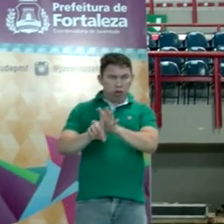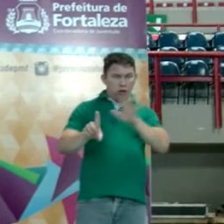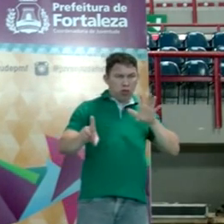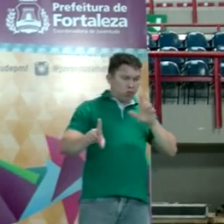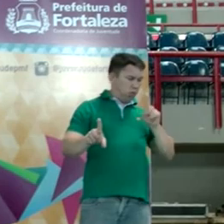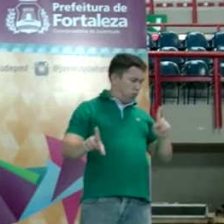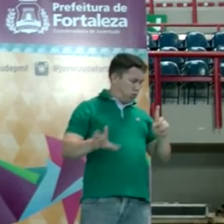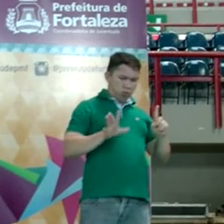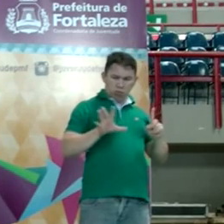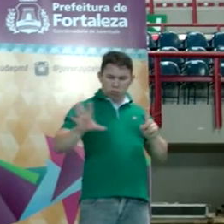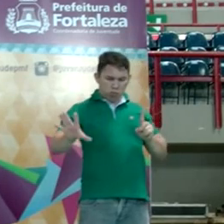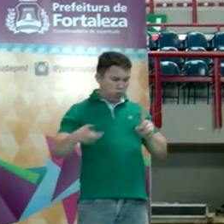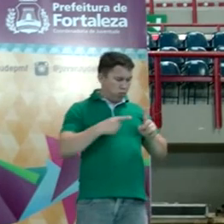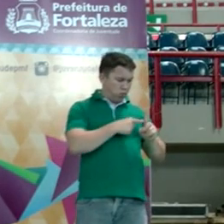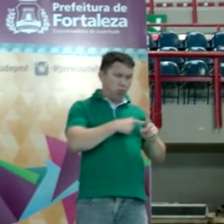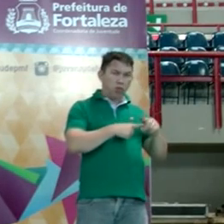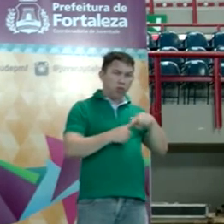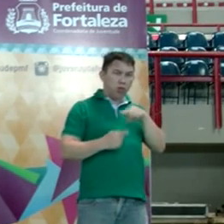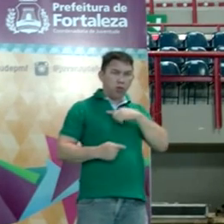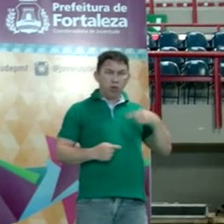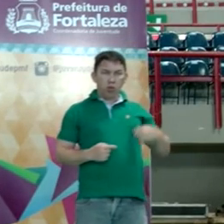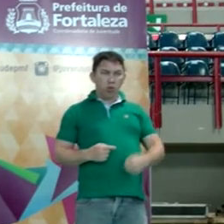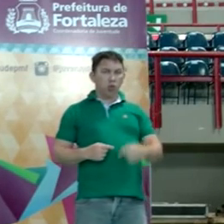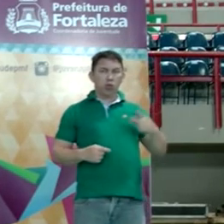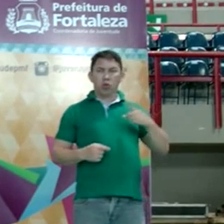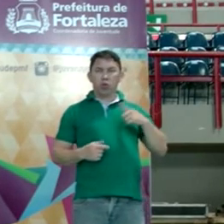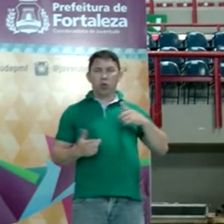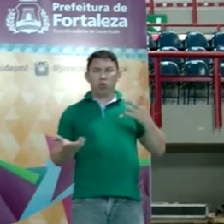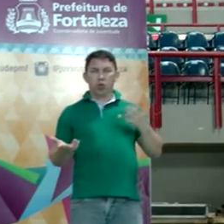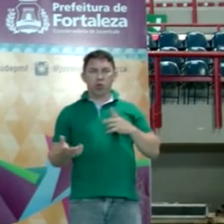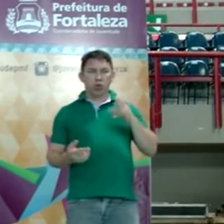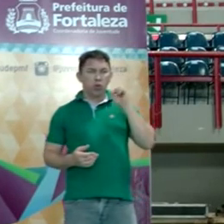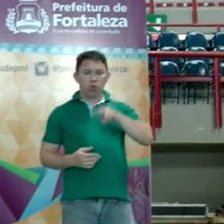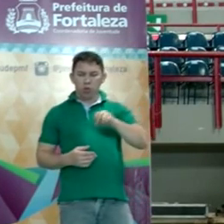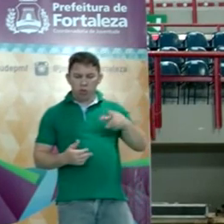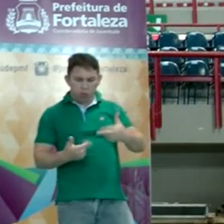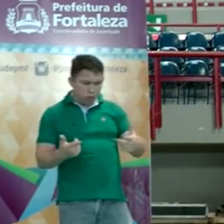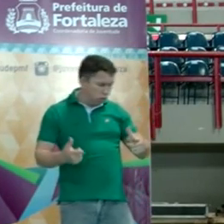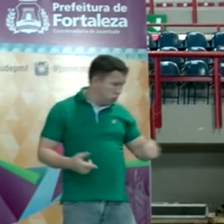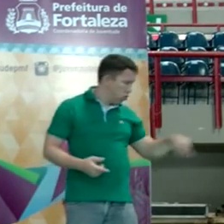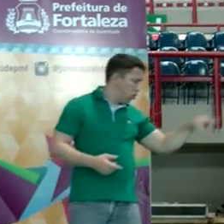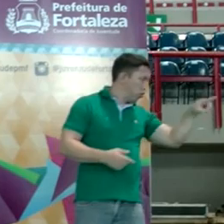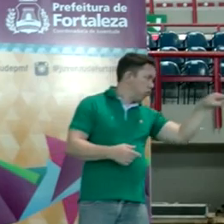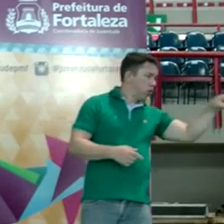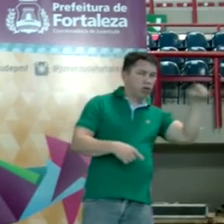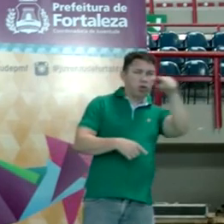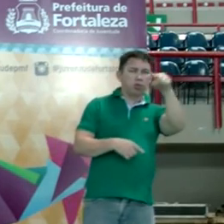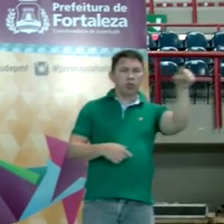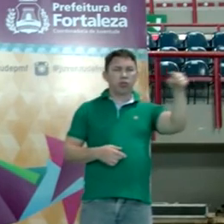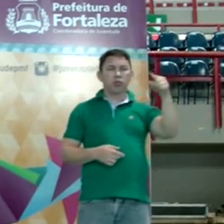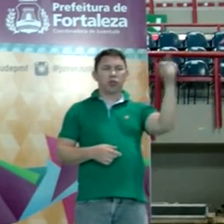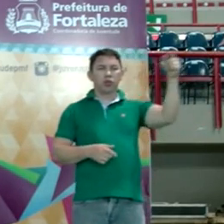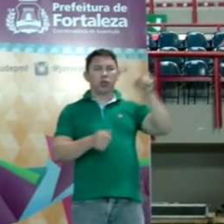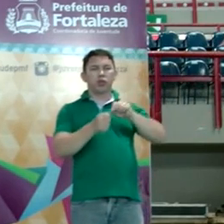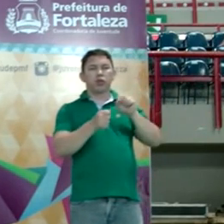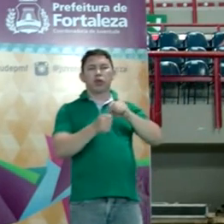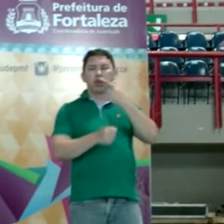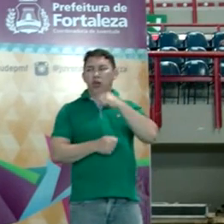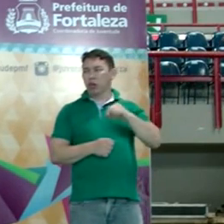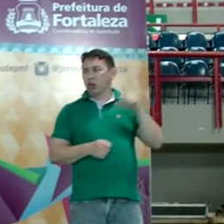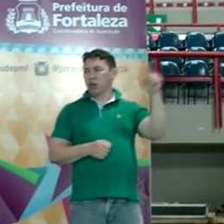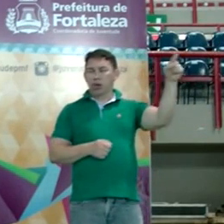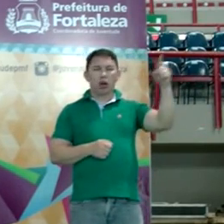difícil, certo? A ideia de que tudo que a gente hoje tem praticamente vê vem da China. Então, fica complexo você